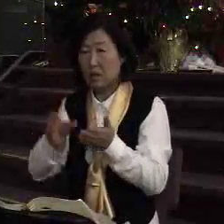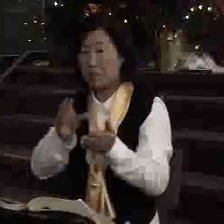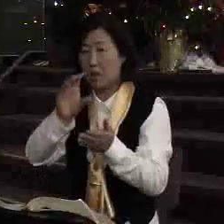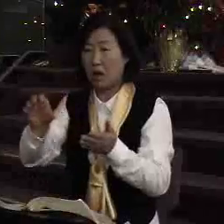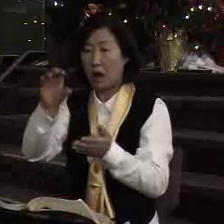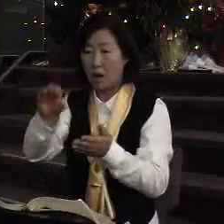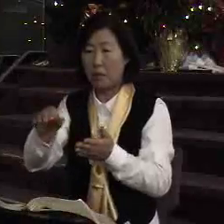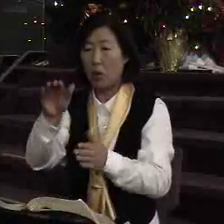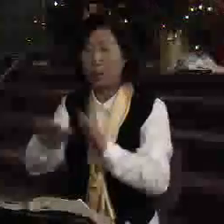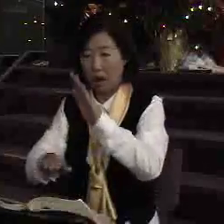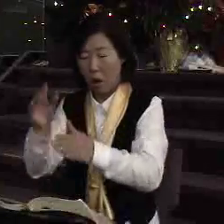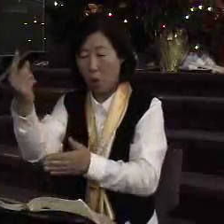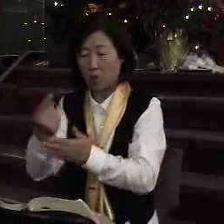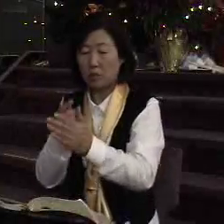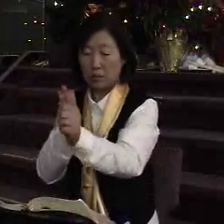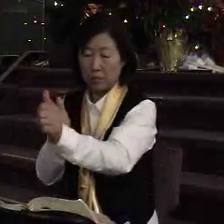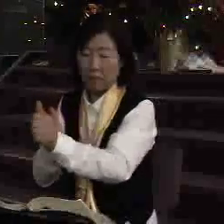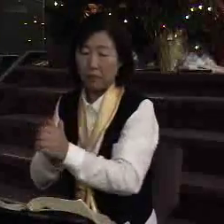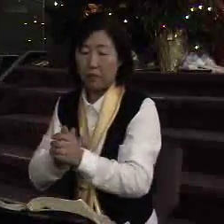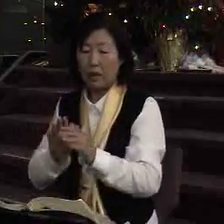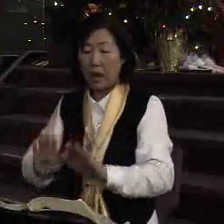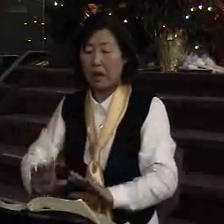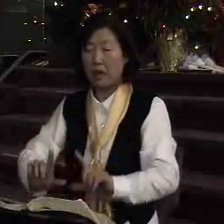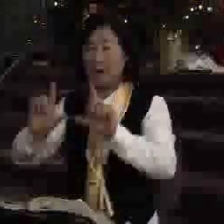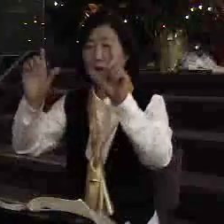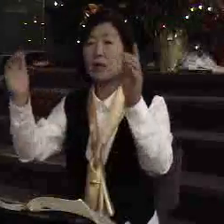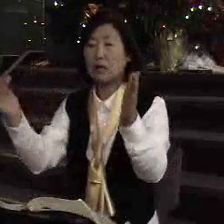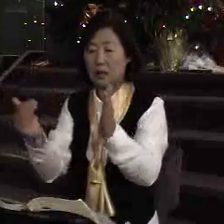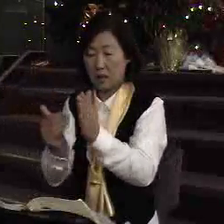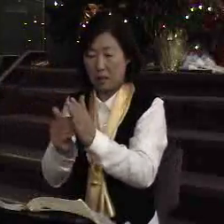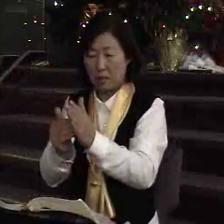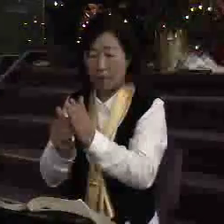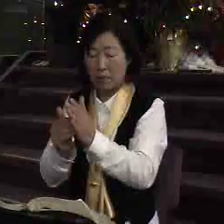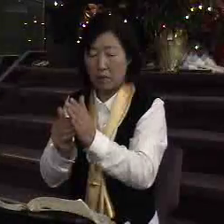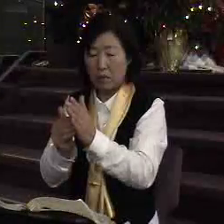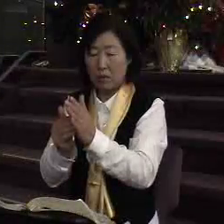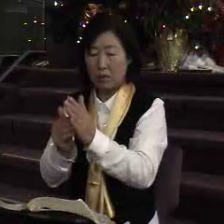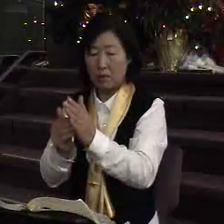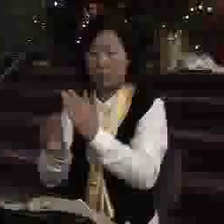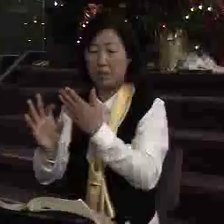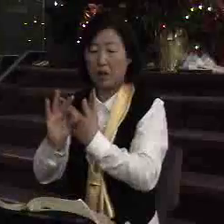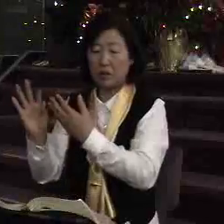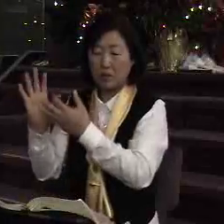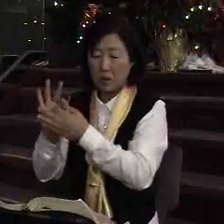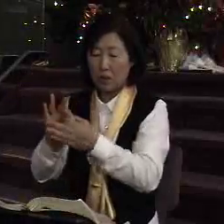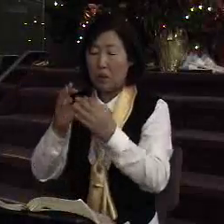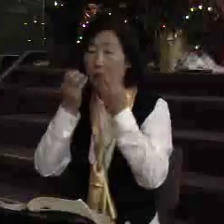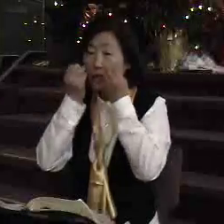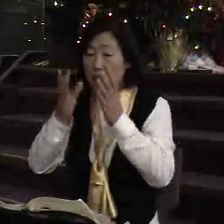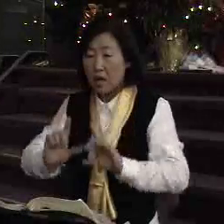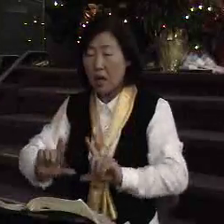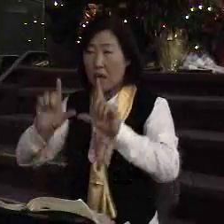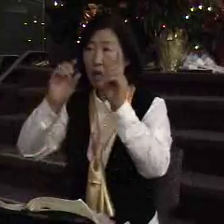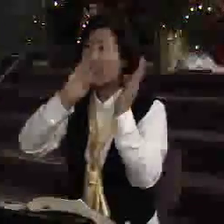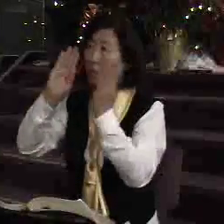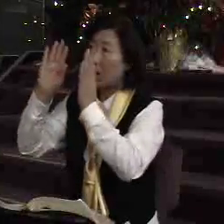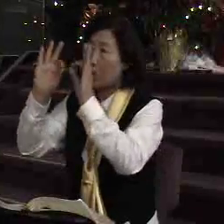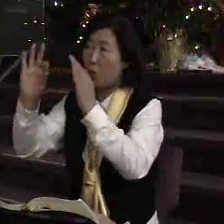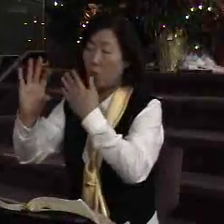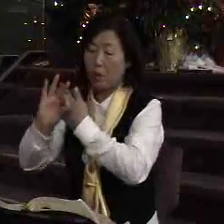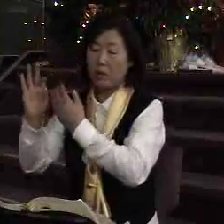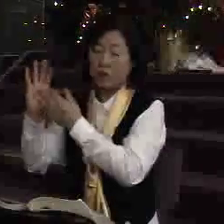나오셔. 한 해를 마감하며 새해를 바라보면서, 여러분,